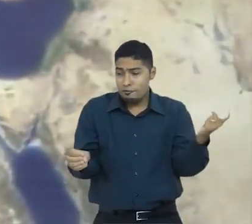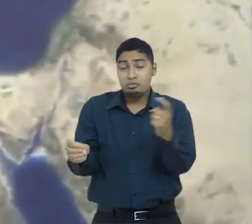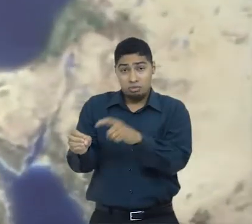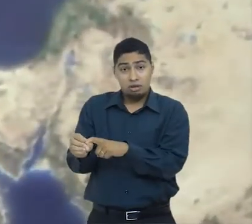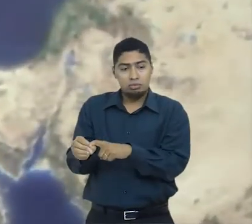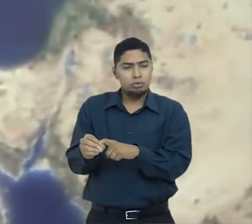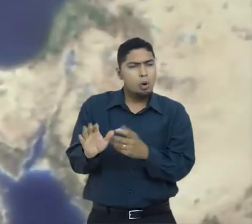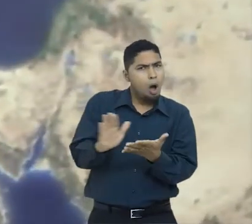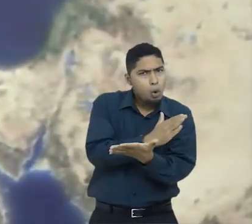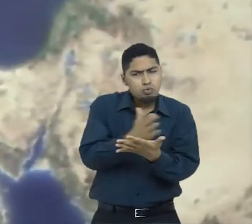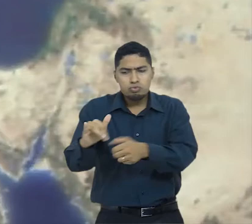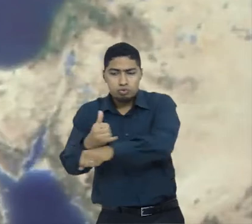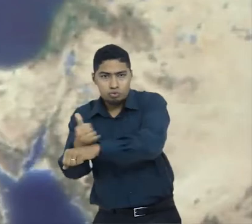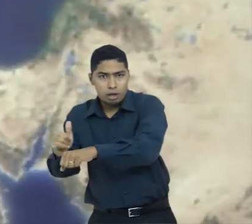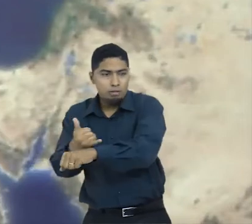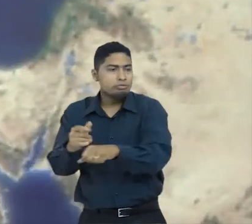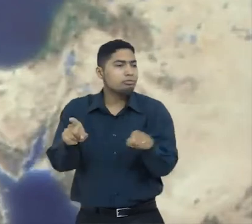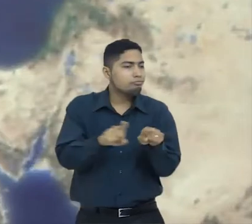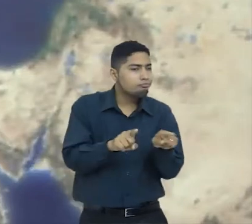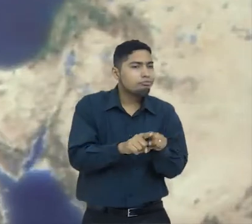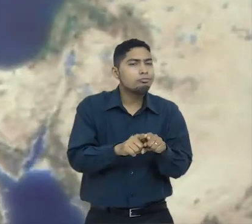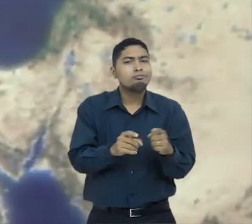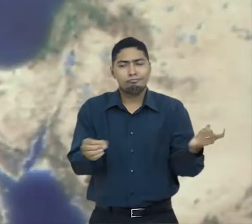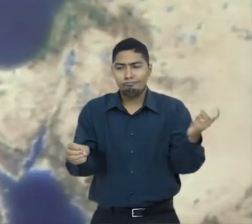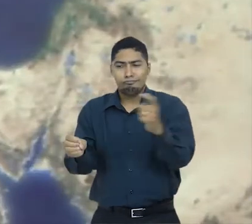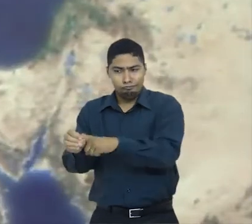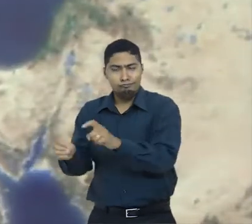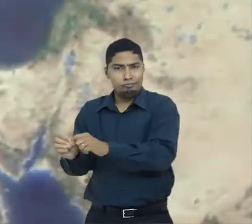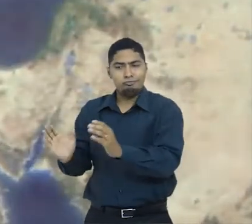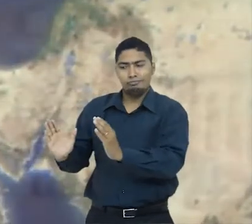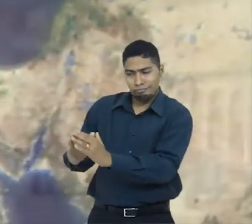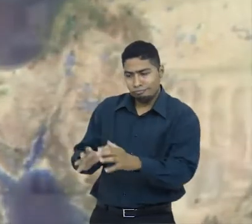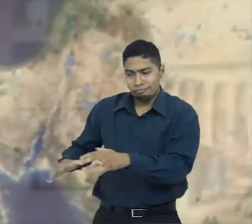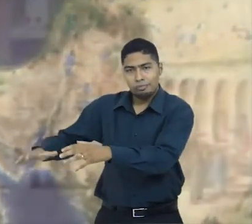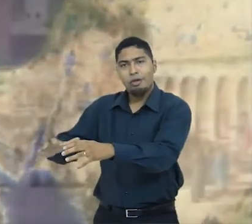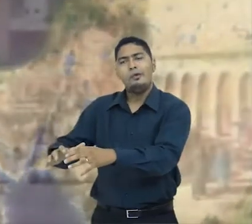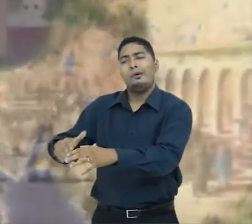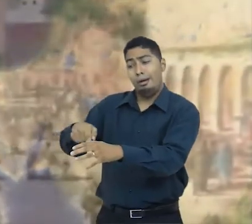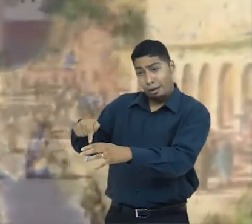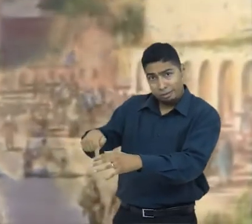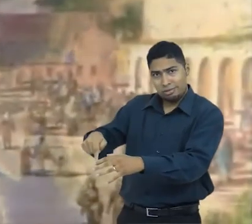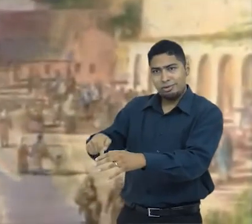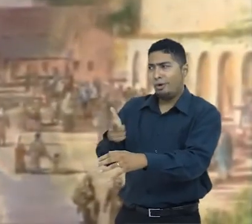tanto os judeus que voltaram como os que moravam em outros lugares continuaram a ser dominados por outras